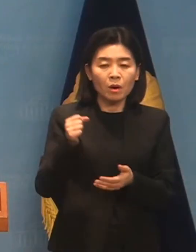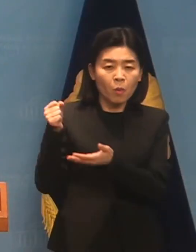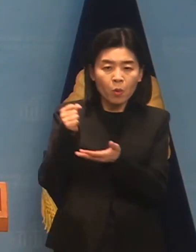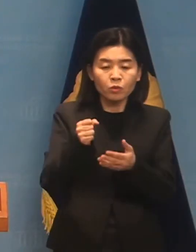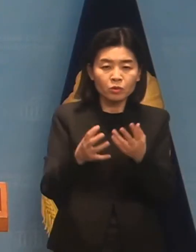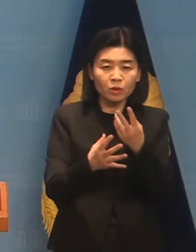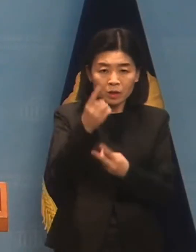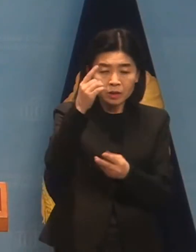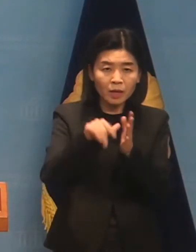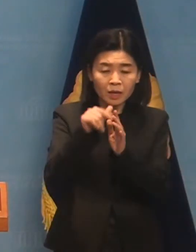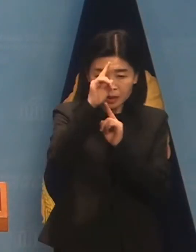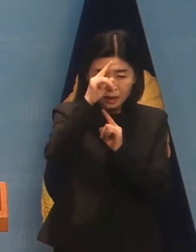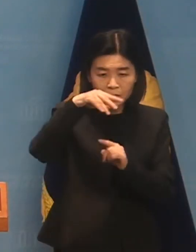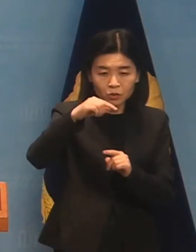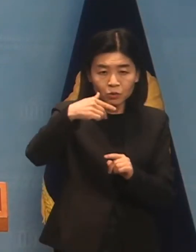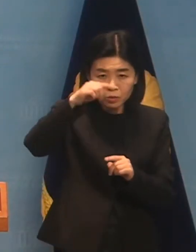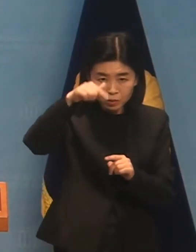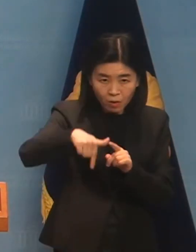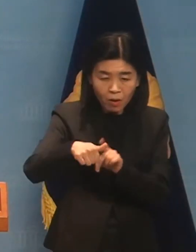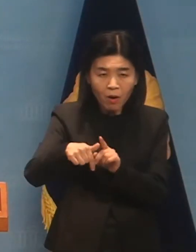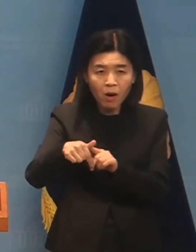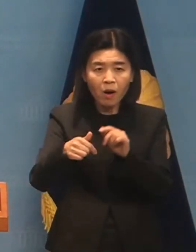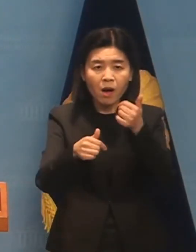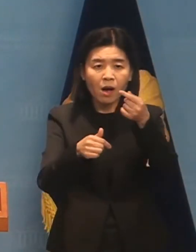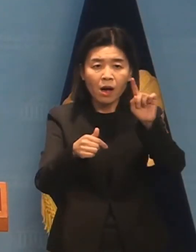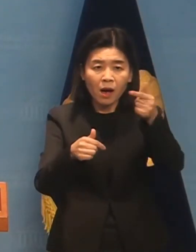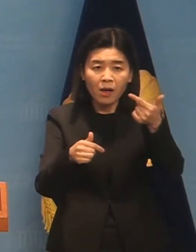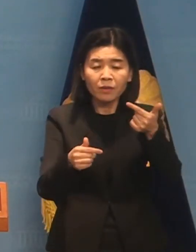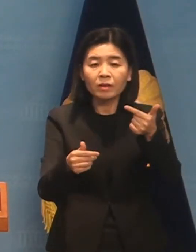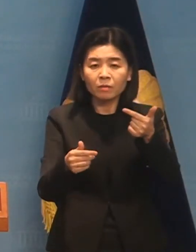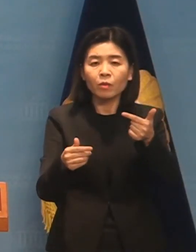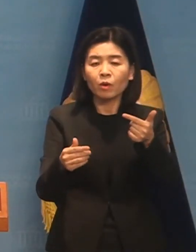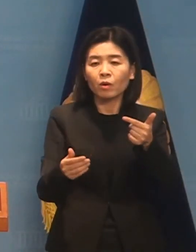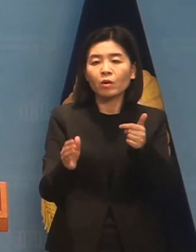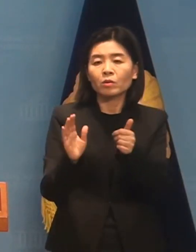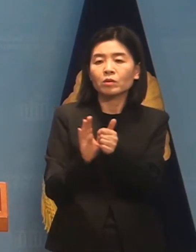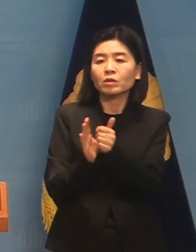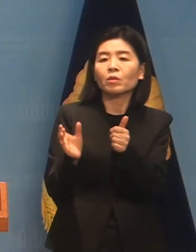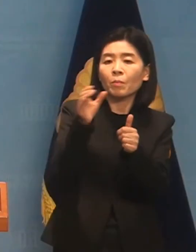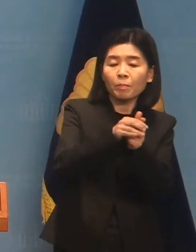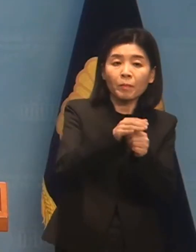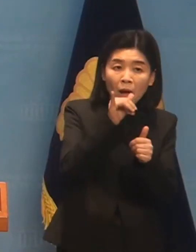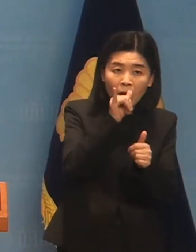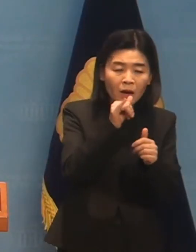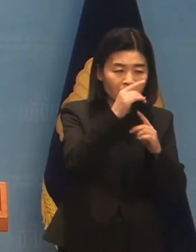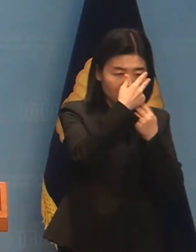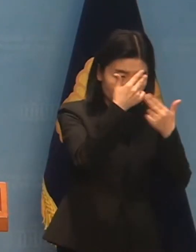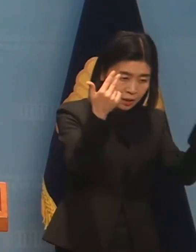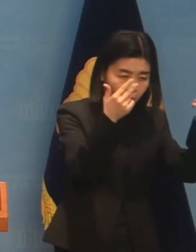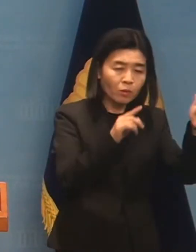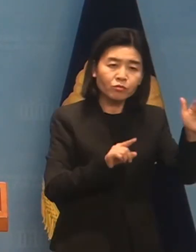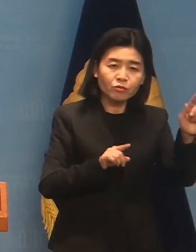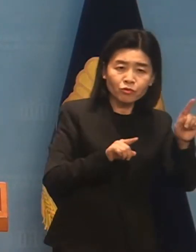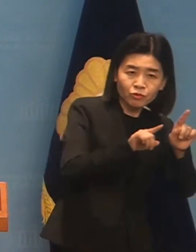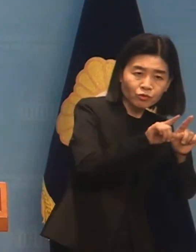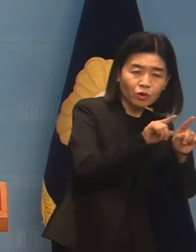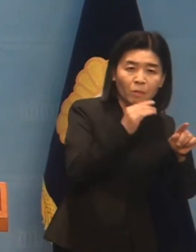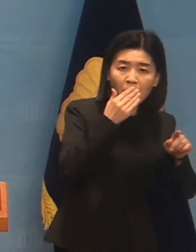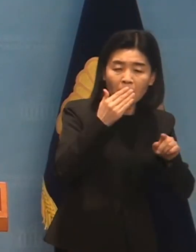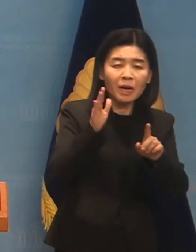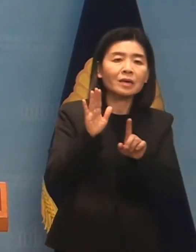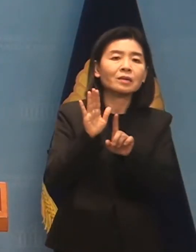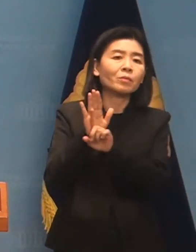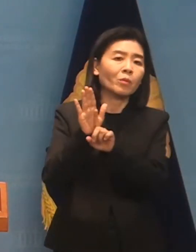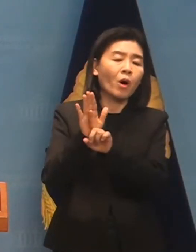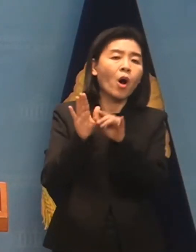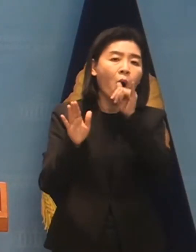시 이준석 후보의 지지율이 모두 한덕수 후보에게 이전된다는 가정하에 이재명 후보를 오차범위 내에서 추격할 수 있다는 취지의